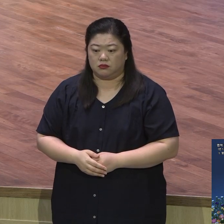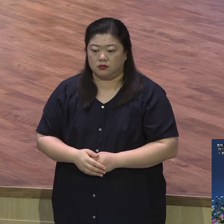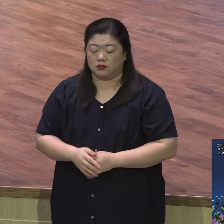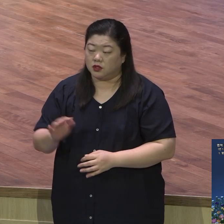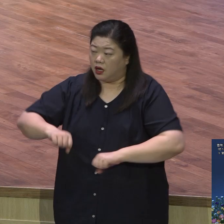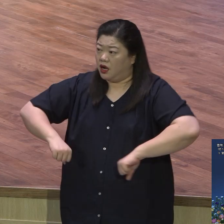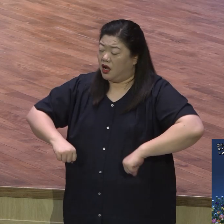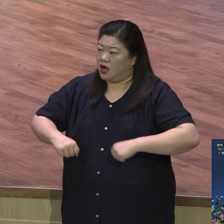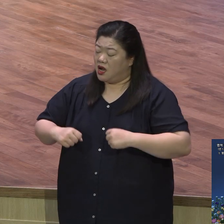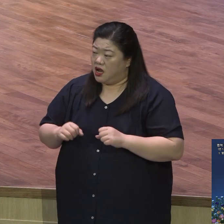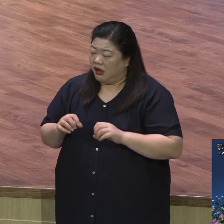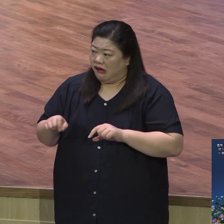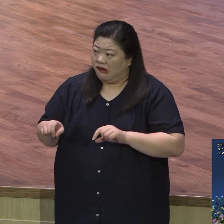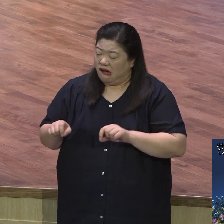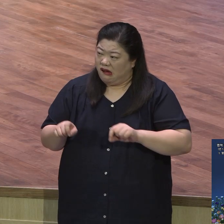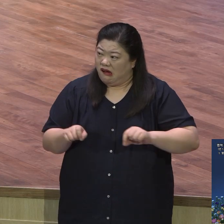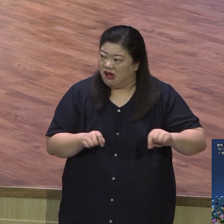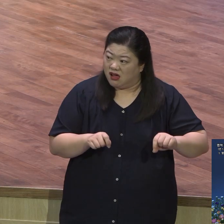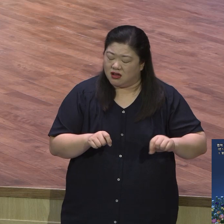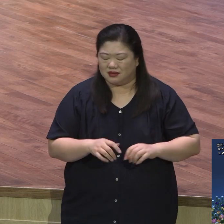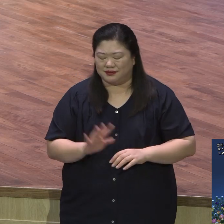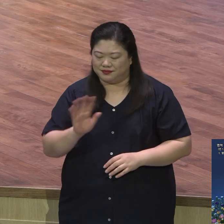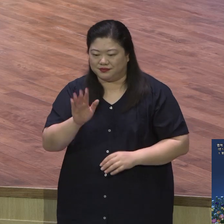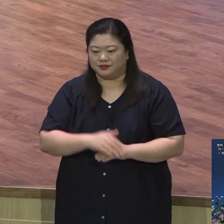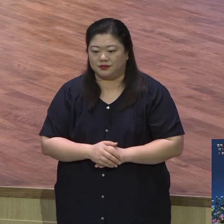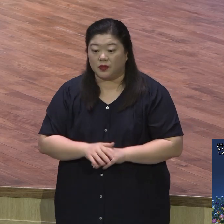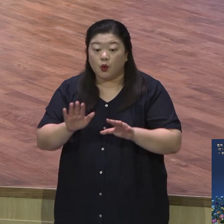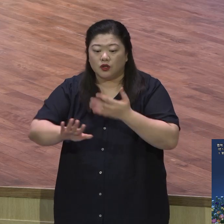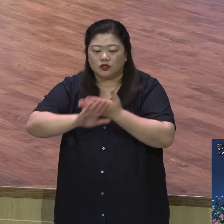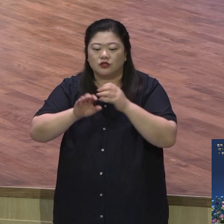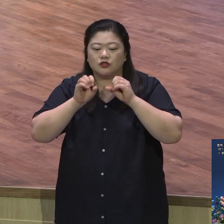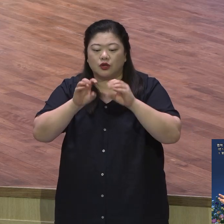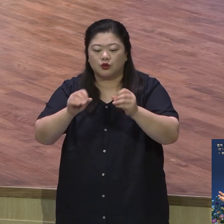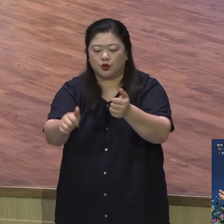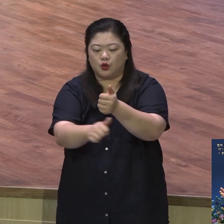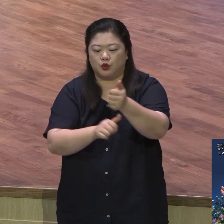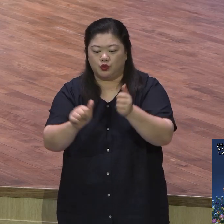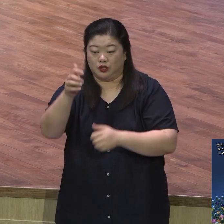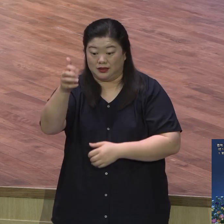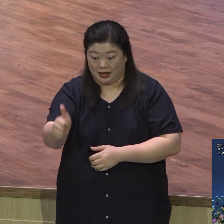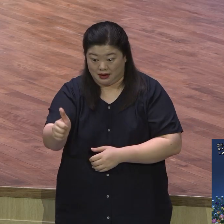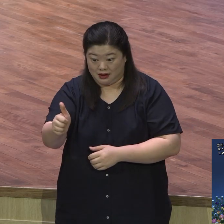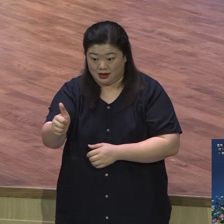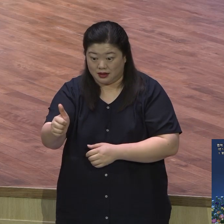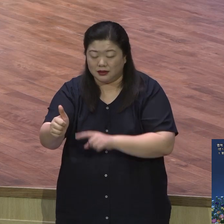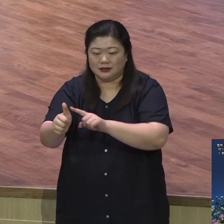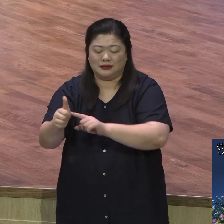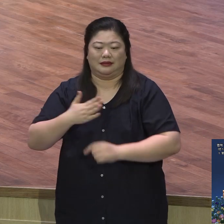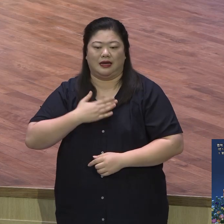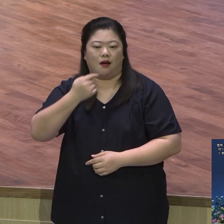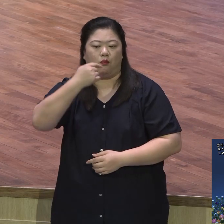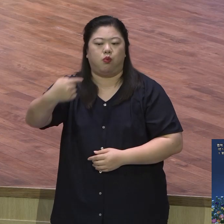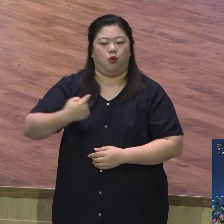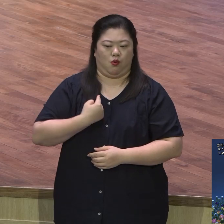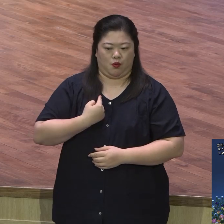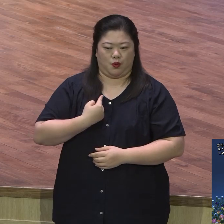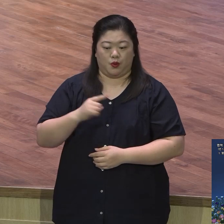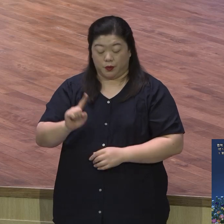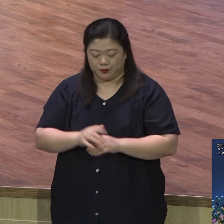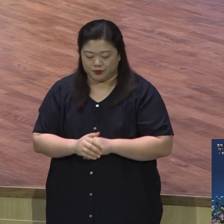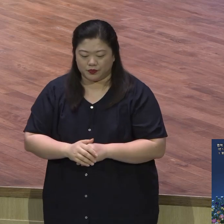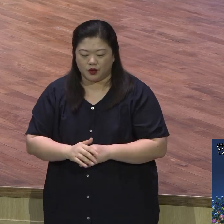오늘 성교 위원장 보고 왔는데 이 성교 대회를 하면서 헌금을